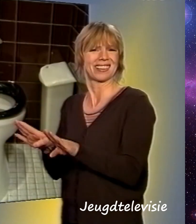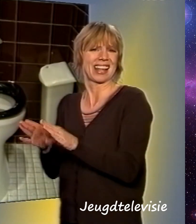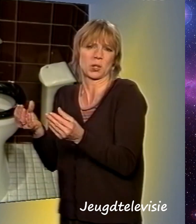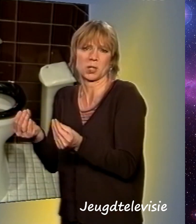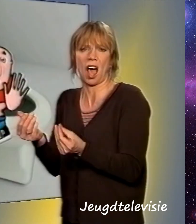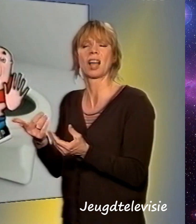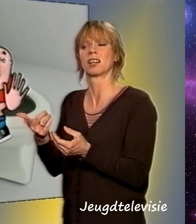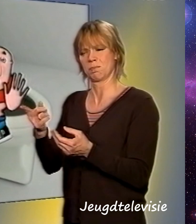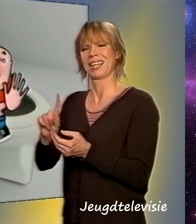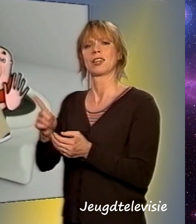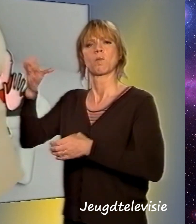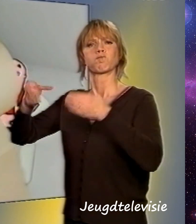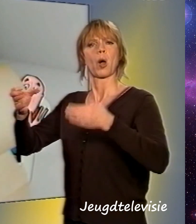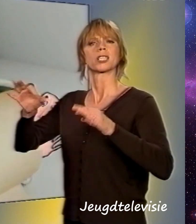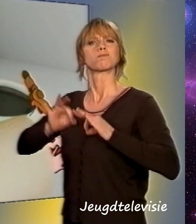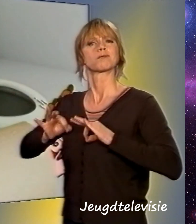spaart wel de bossen